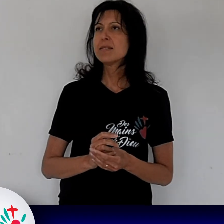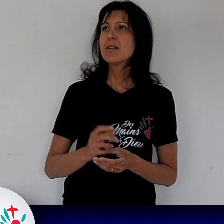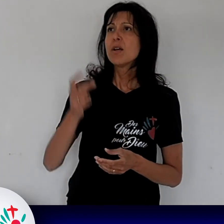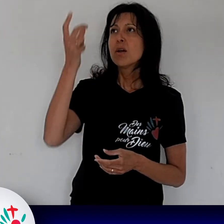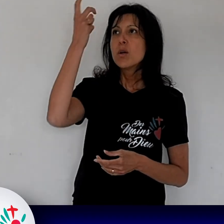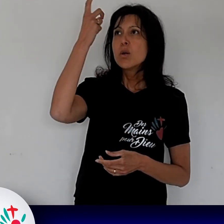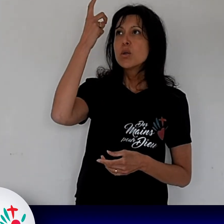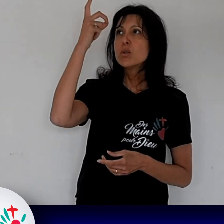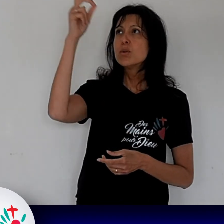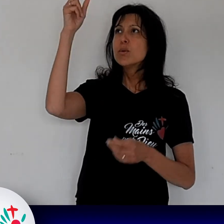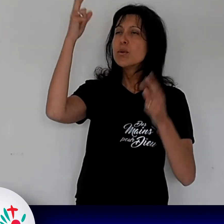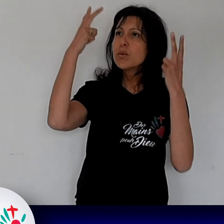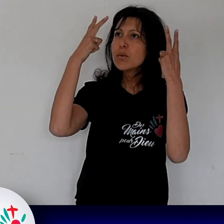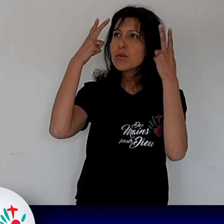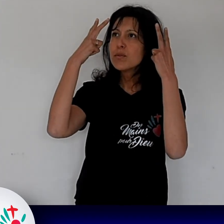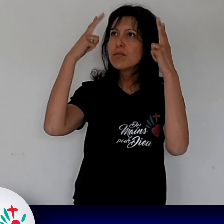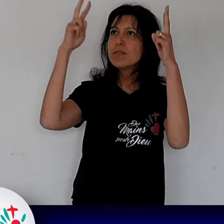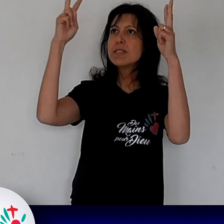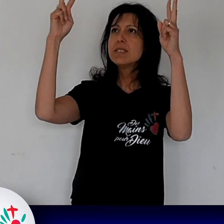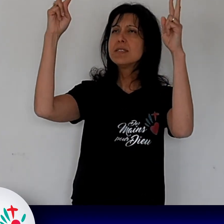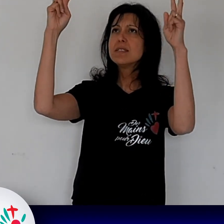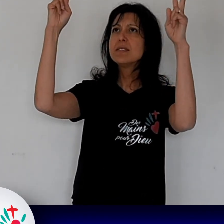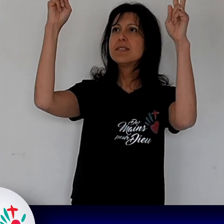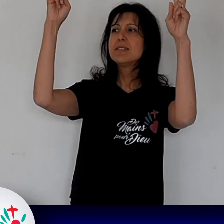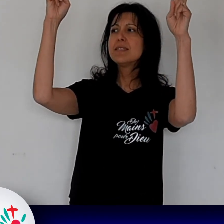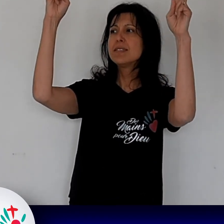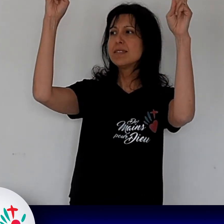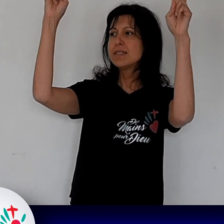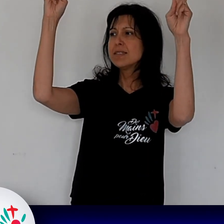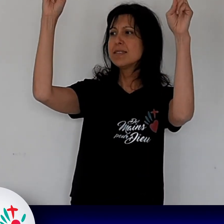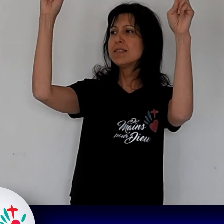Parce qu'il